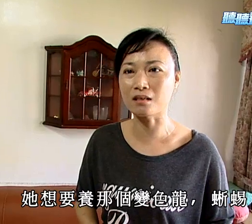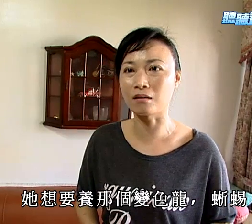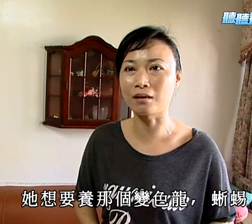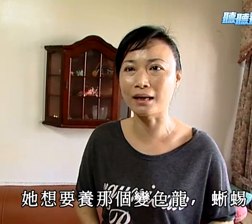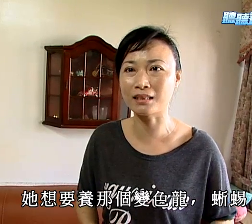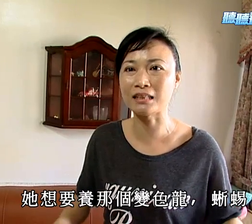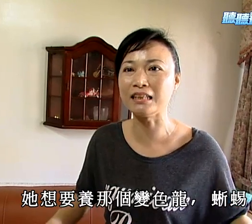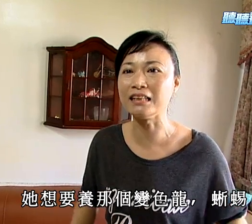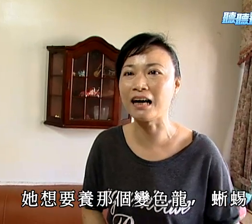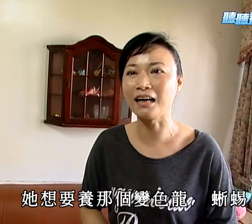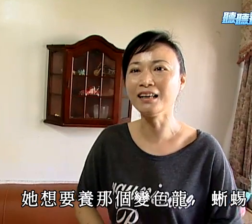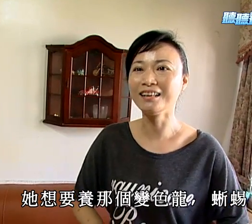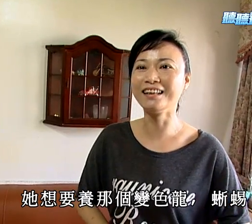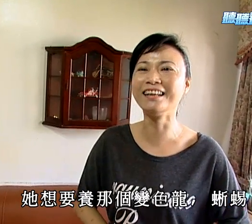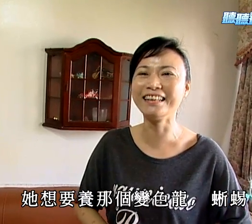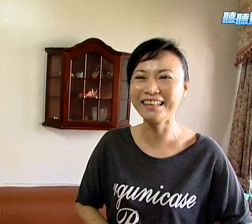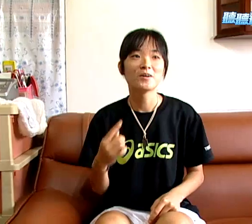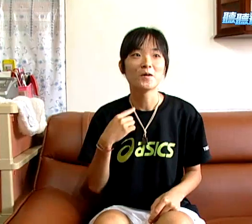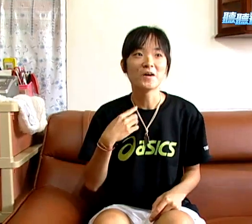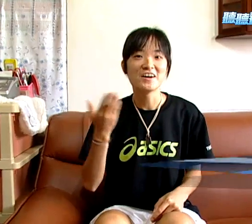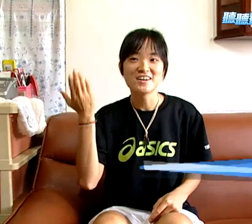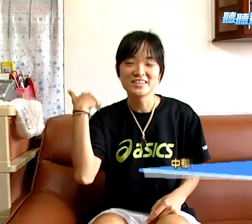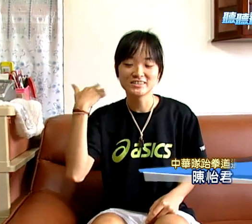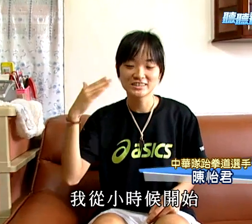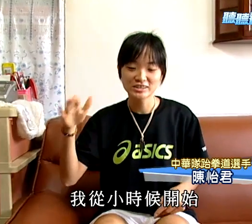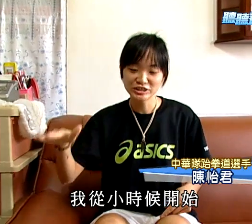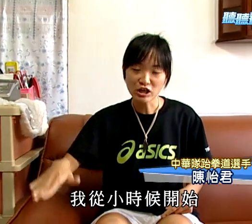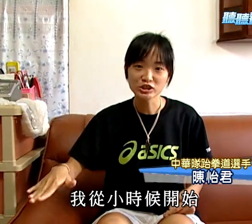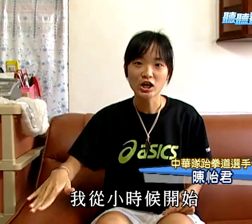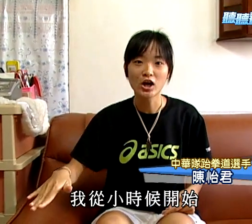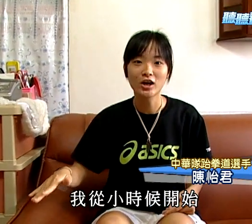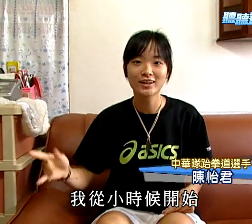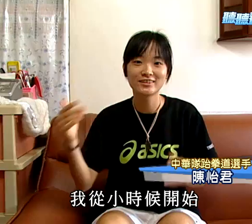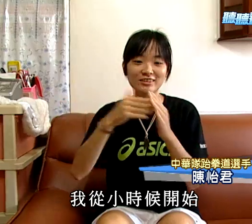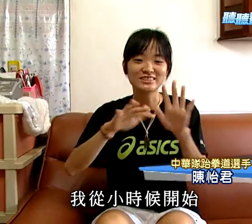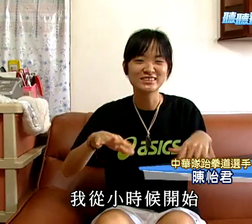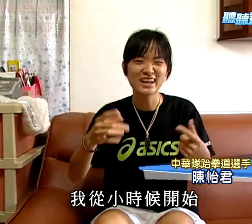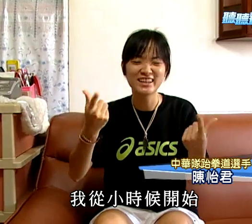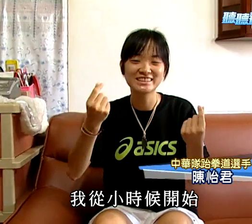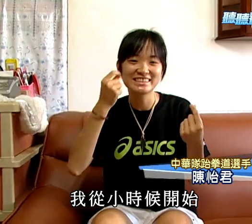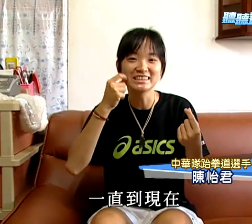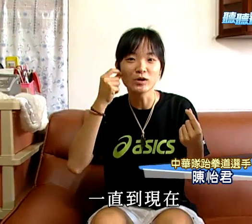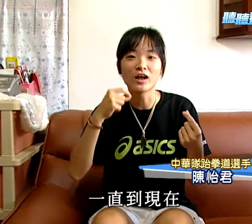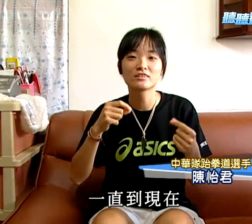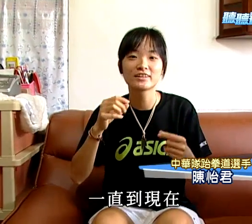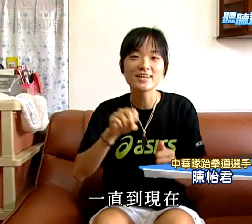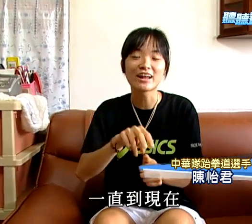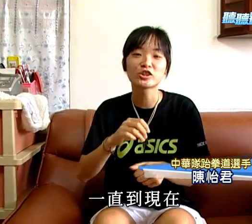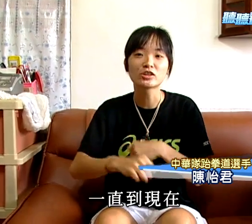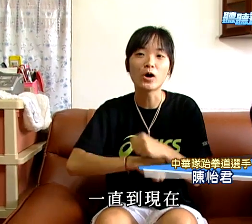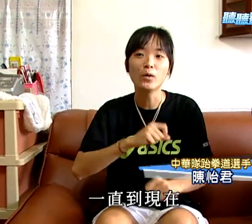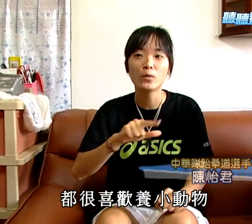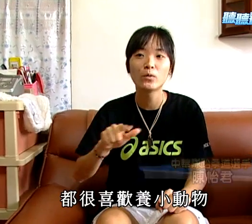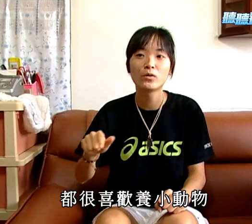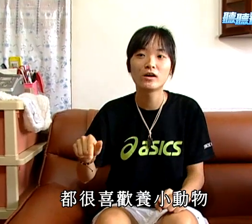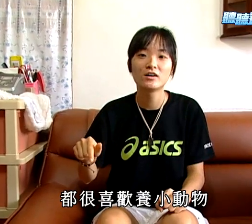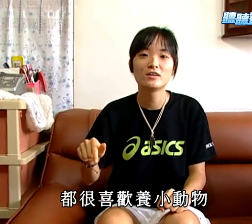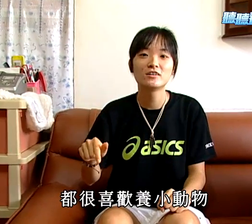龙啊，蜥蜴啊。 我从小时候开始，一直到现在都很喜欢养小动